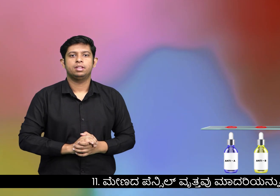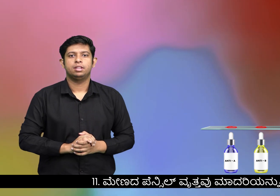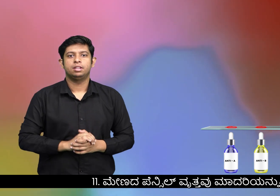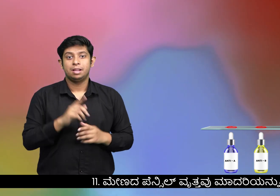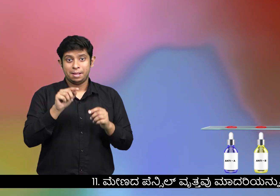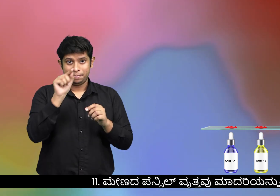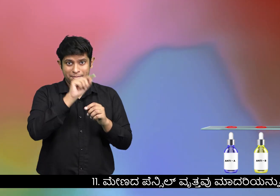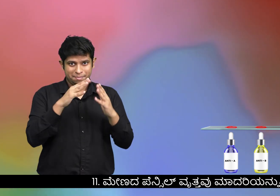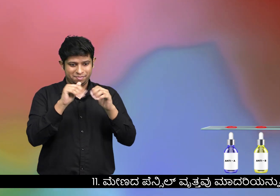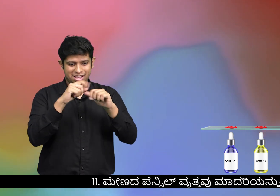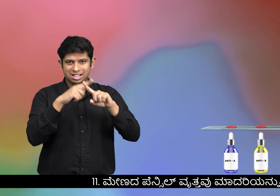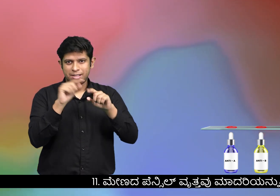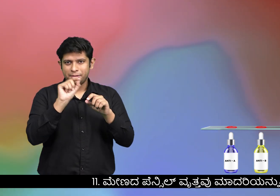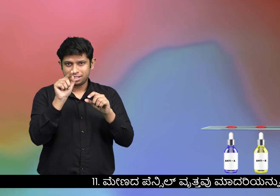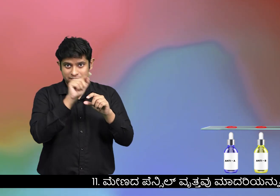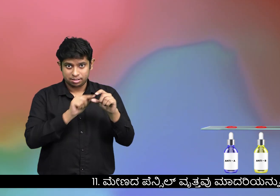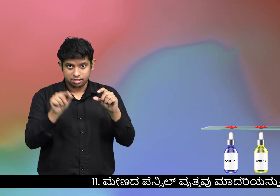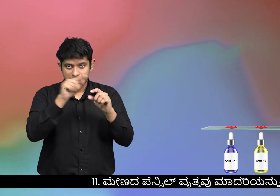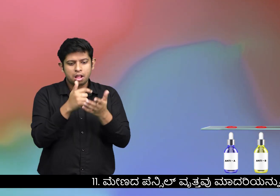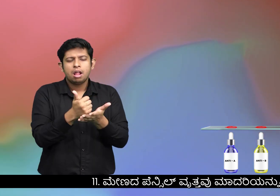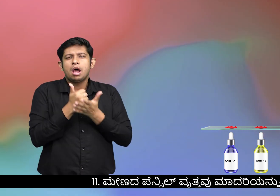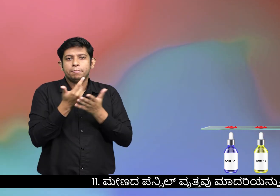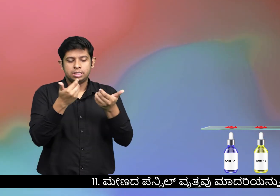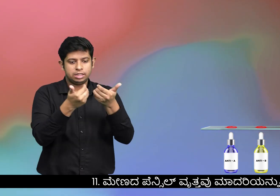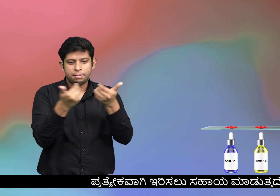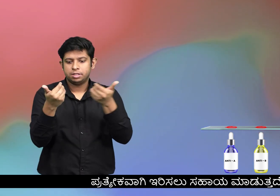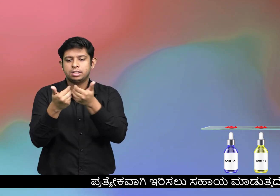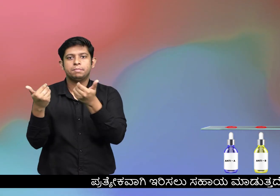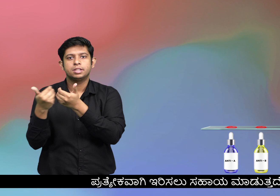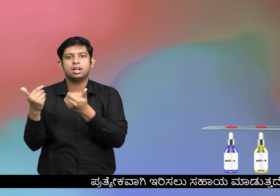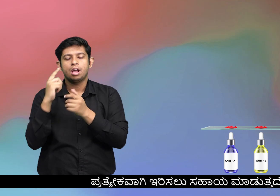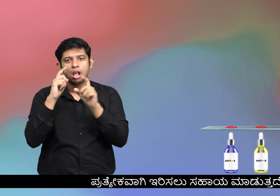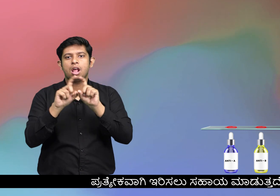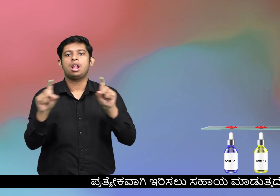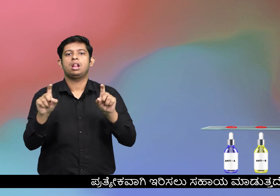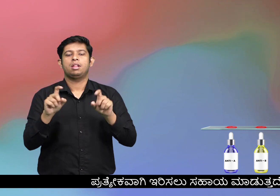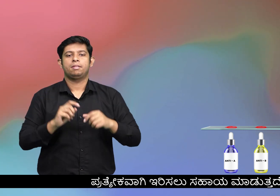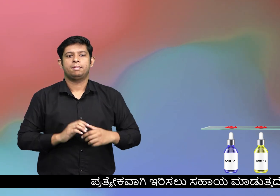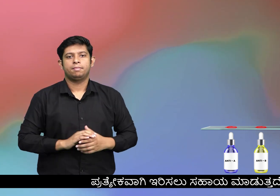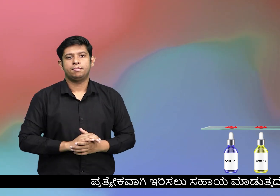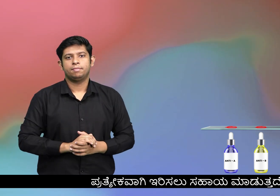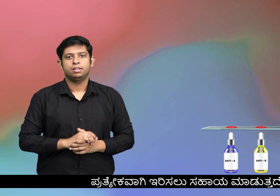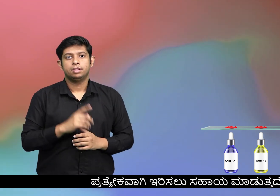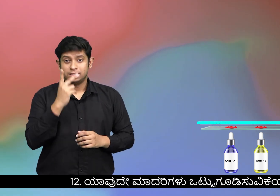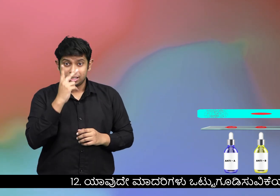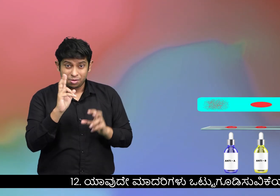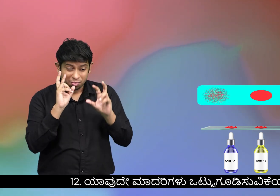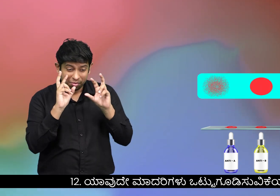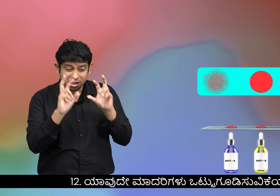11. ಮೇಣದ ಪೆನ್ಸಿಲ್ನ ವೃತ್ತವು ಮಾದರಿಯನ್ನು ಪ್ರತ್ಯೇಕವಾಗಿ ಇರಿಸಲು ಸಹಾಯ ಮಾಡುತ್ತದೆ. 12.